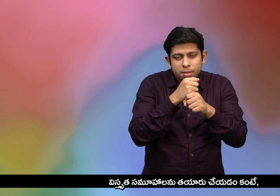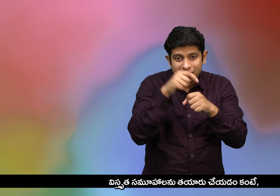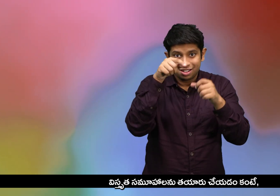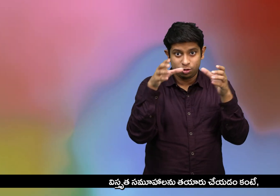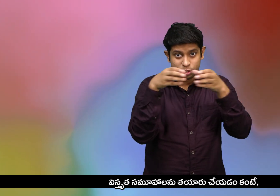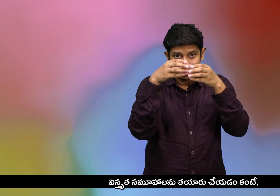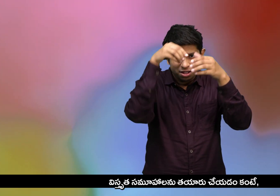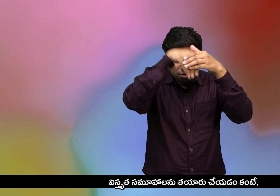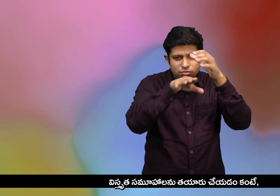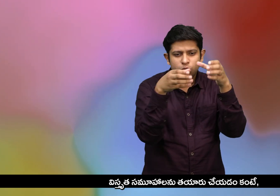చేయడం కంటే